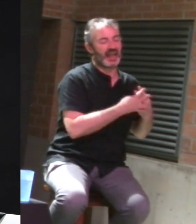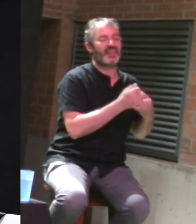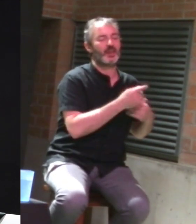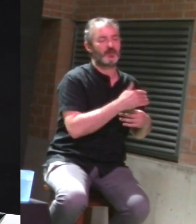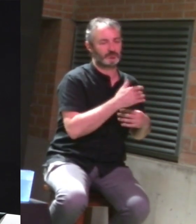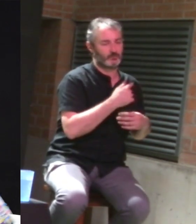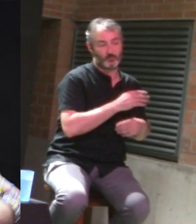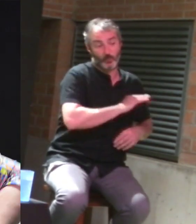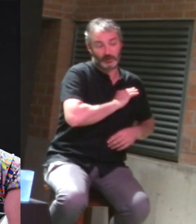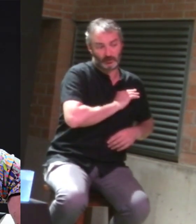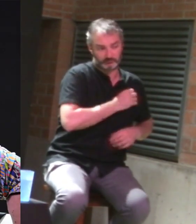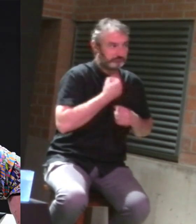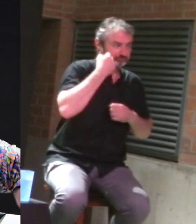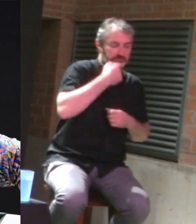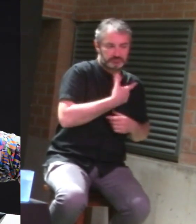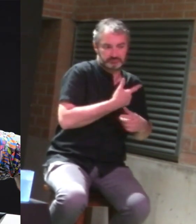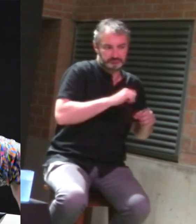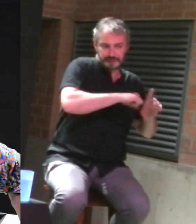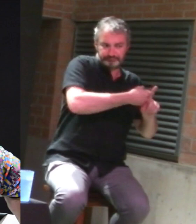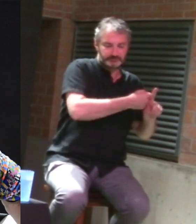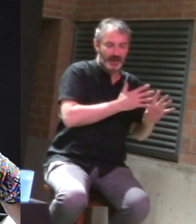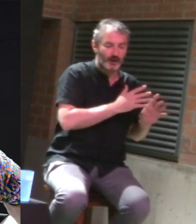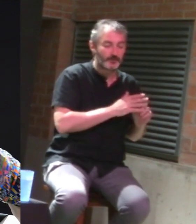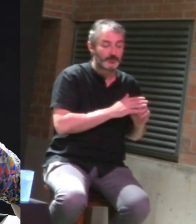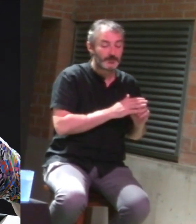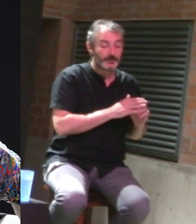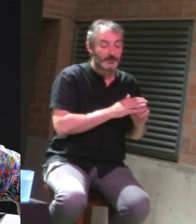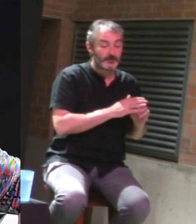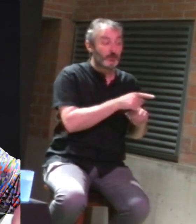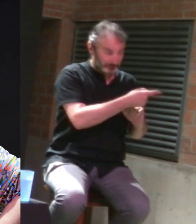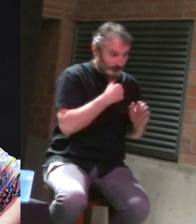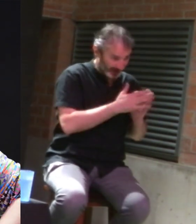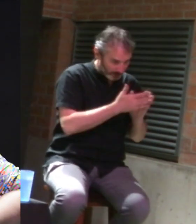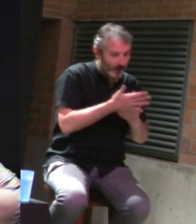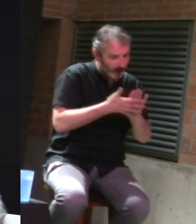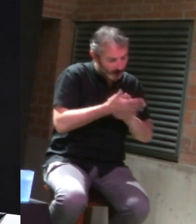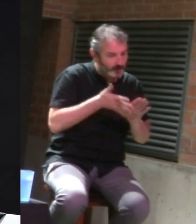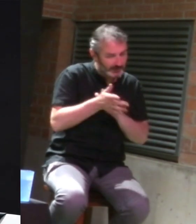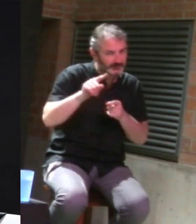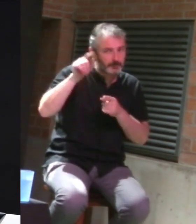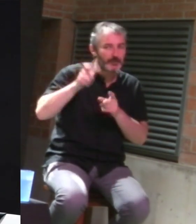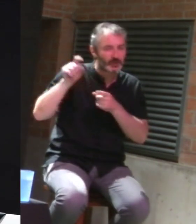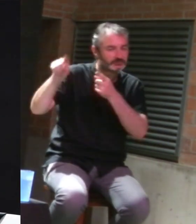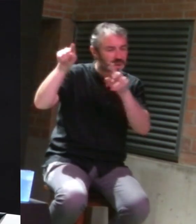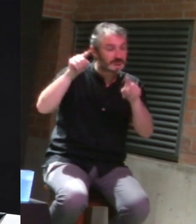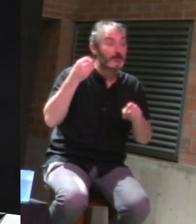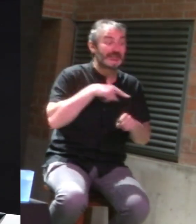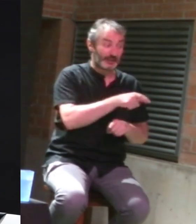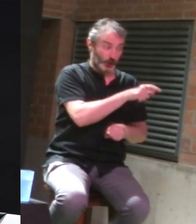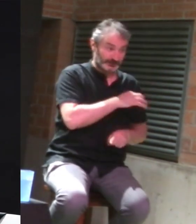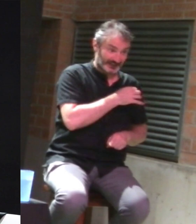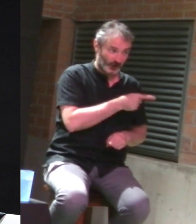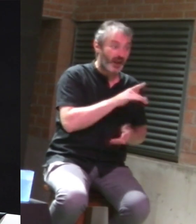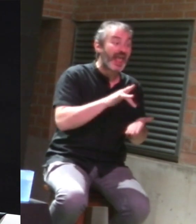molts escrits autobiogràfics on ens parla de totes aquestes persones. I a més, Pere Colomines va ser l'editor d'una de